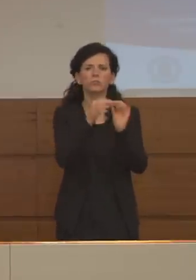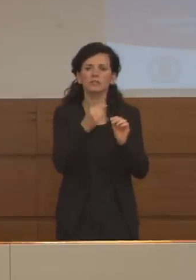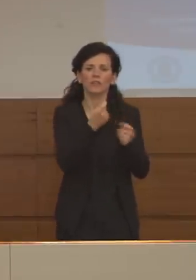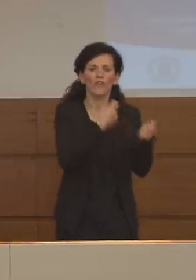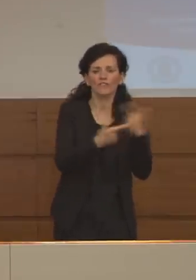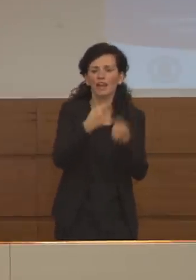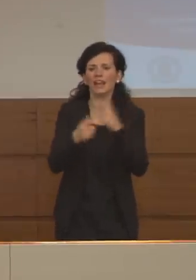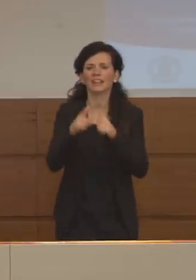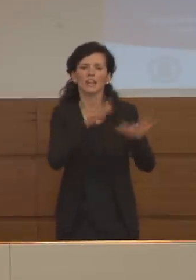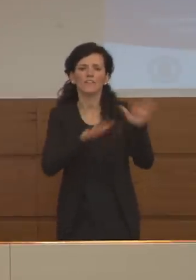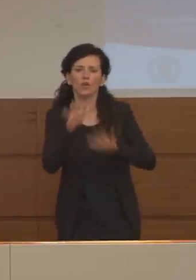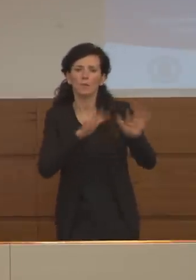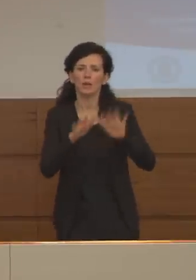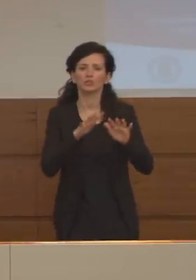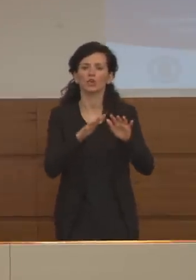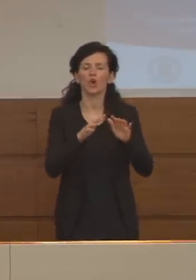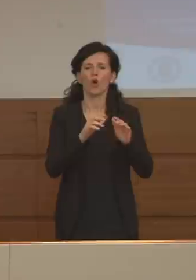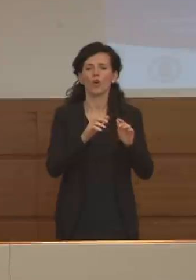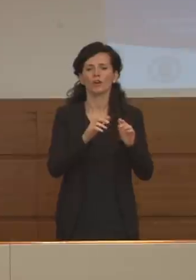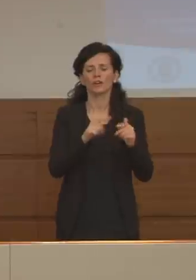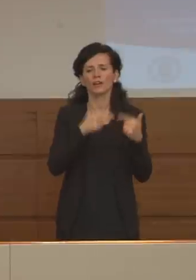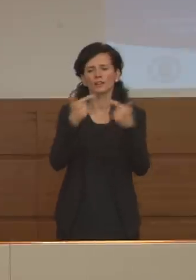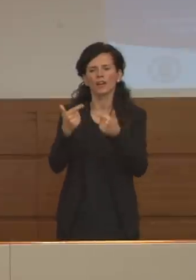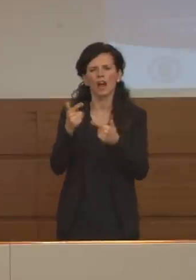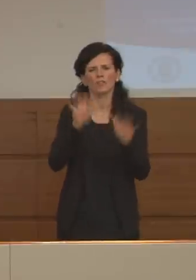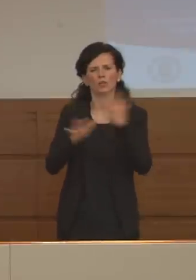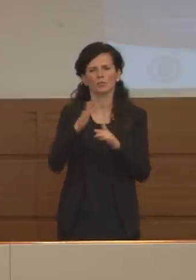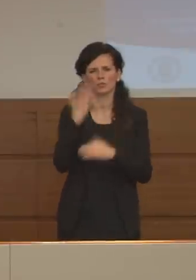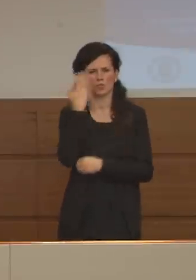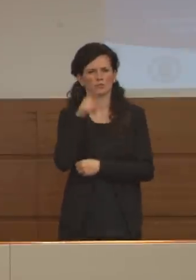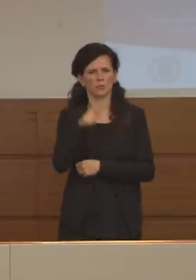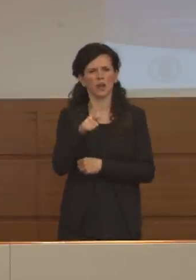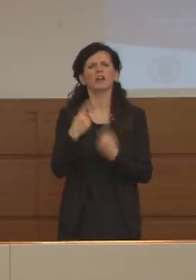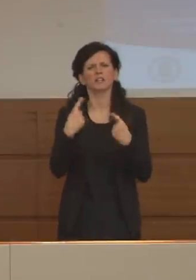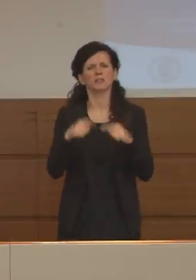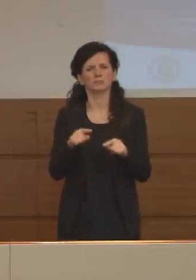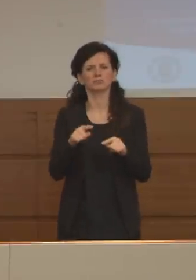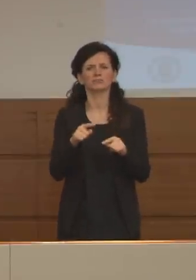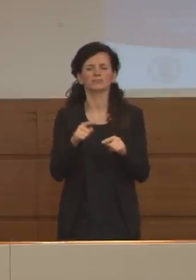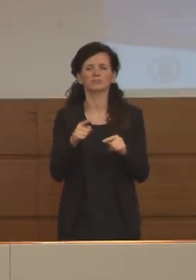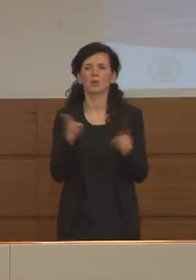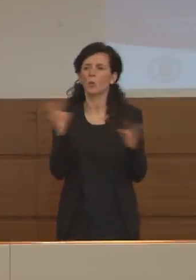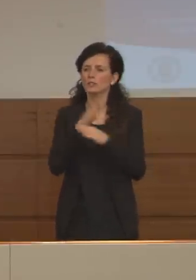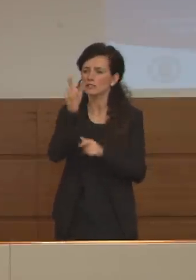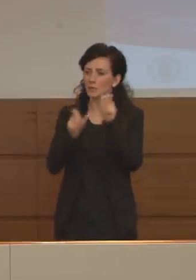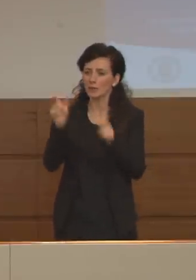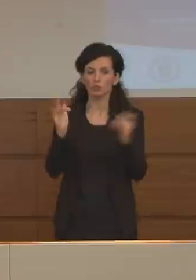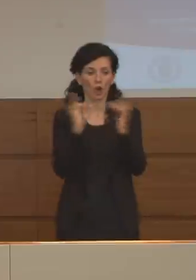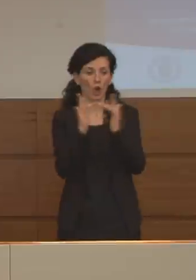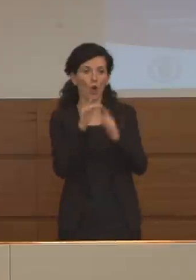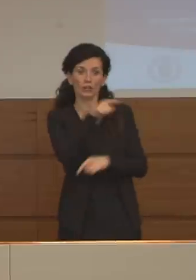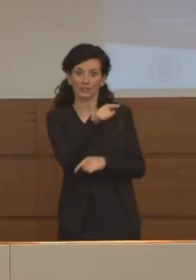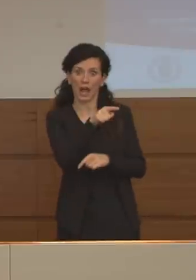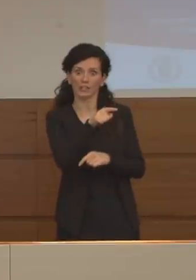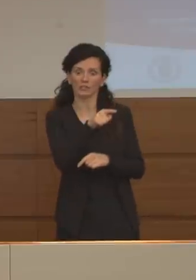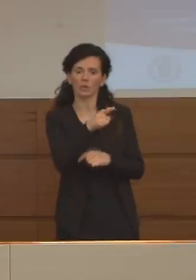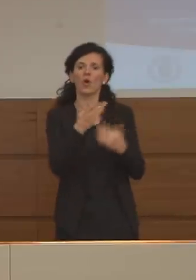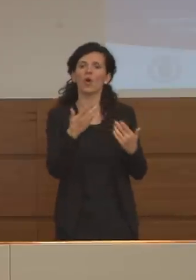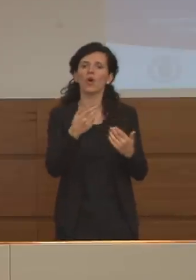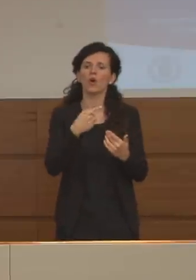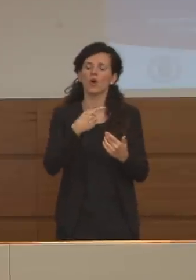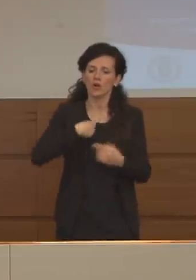raggirare chiunque venisse in contatto con loro siamo riusciti ad evitare truffe allo